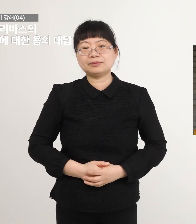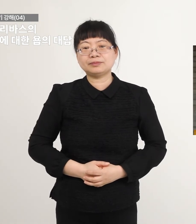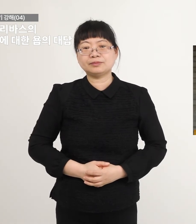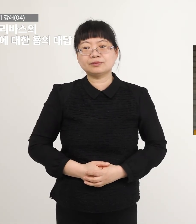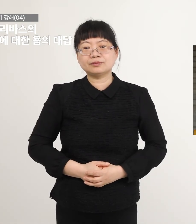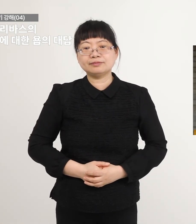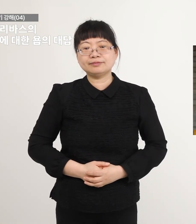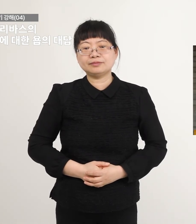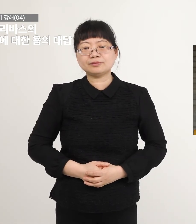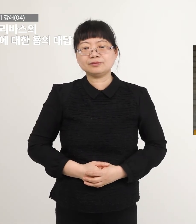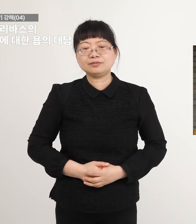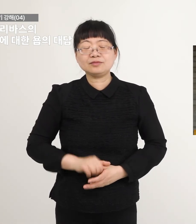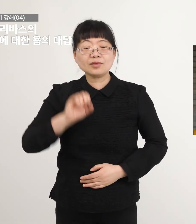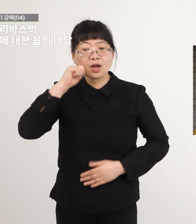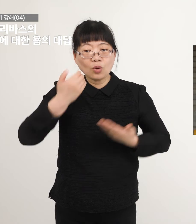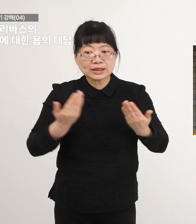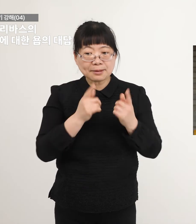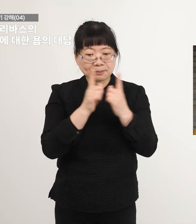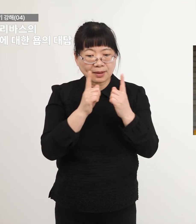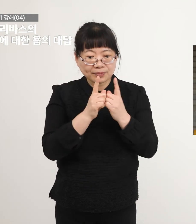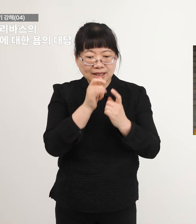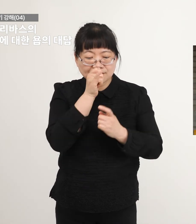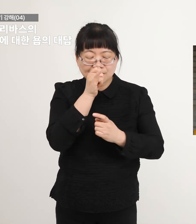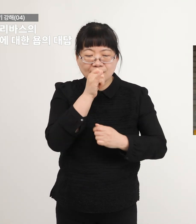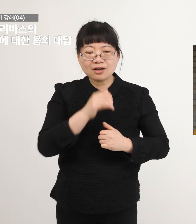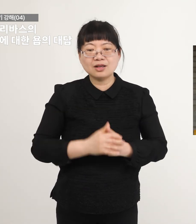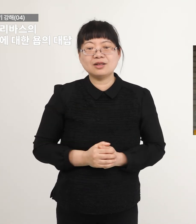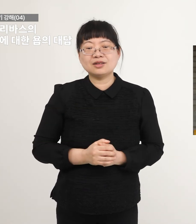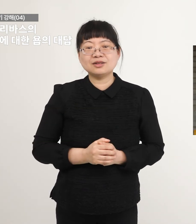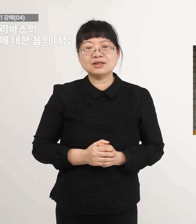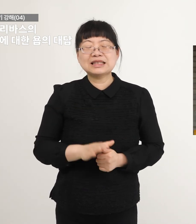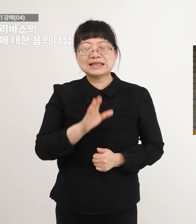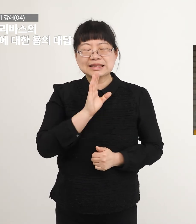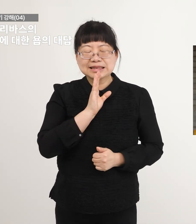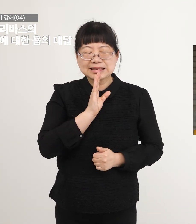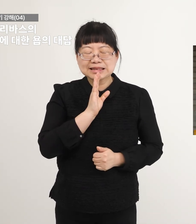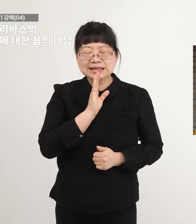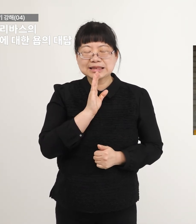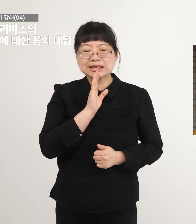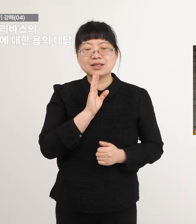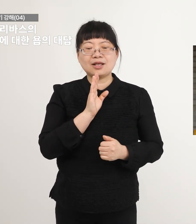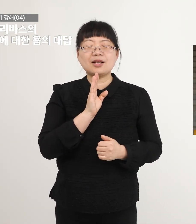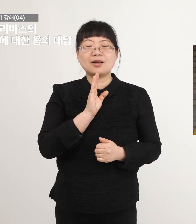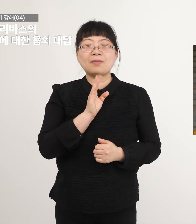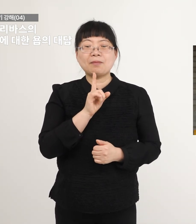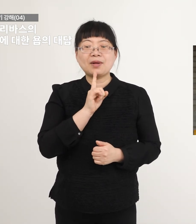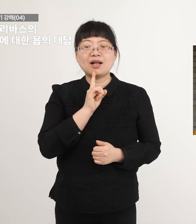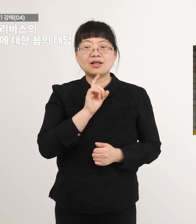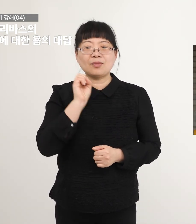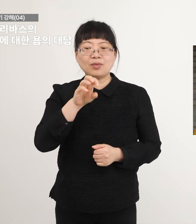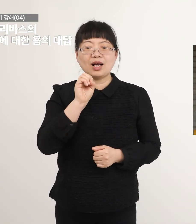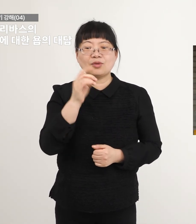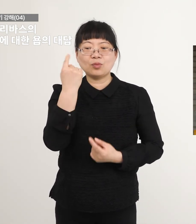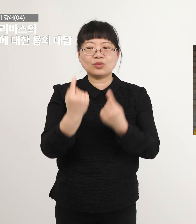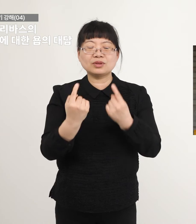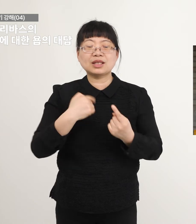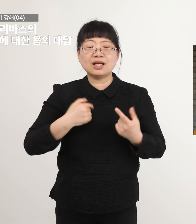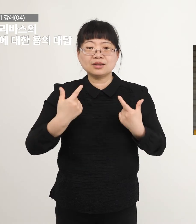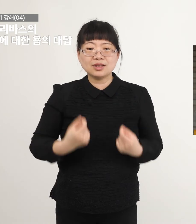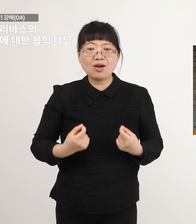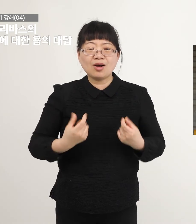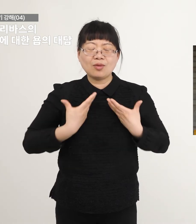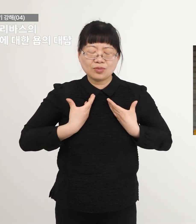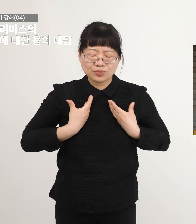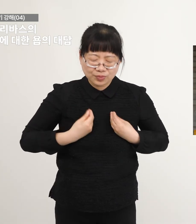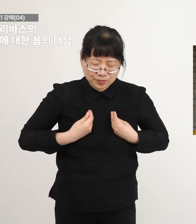근데 어려운 일 당할 때는 사실 정답을 친구하는 것보다는 나처럼 무너졌던